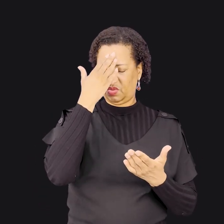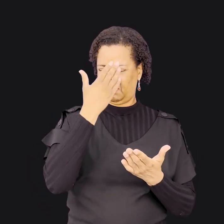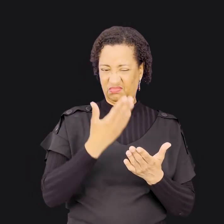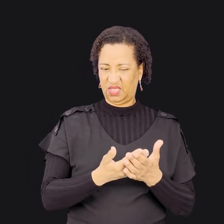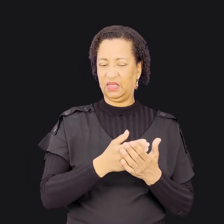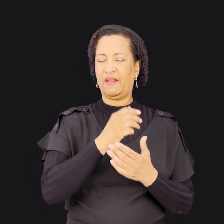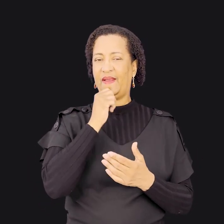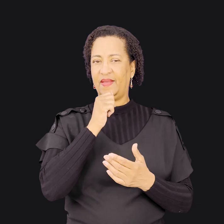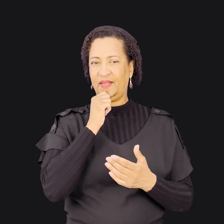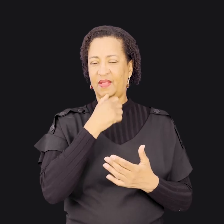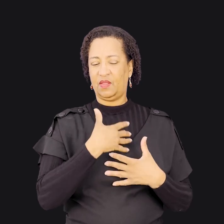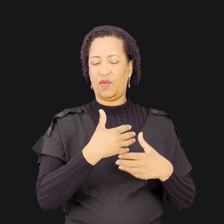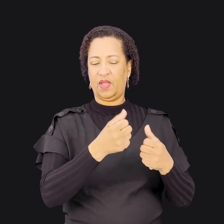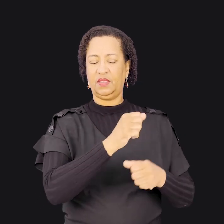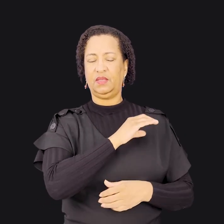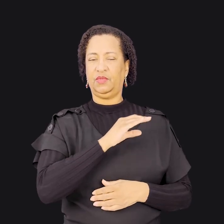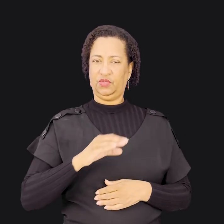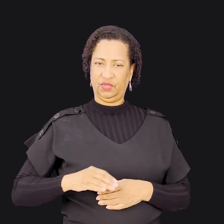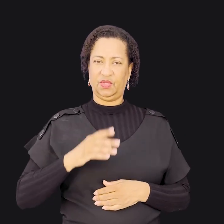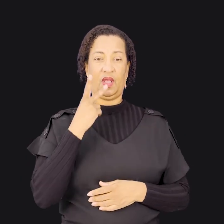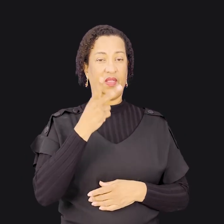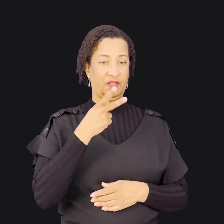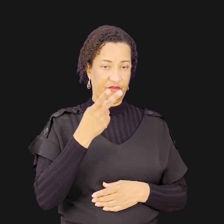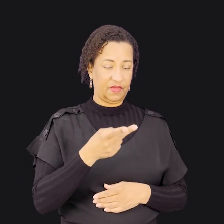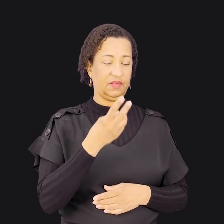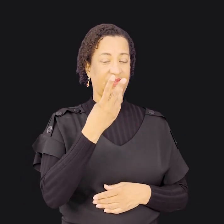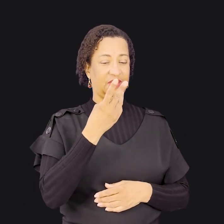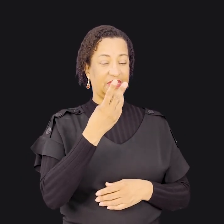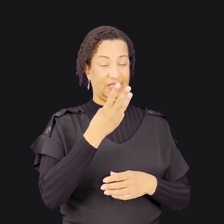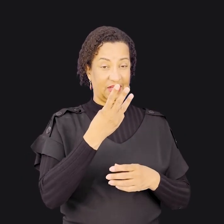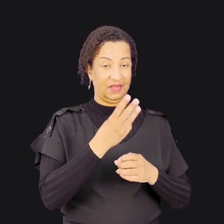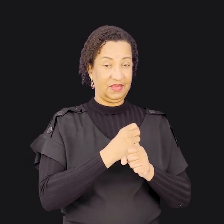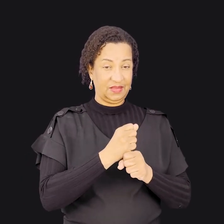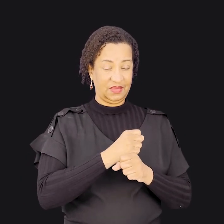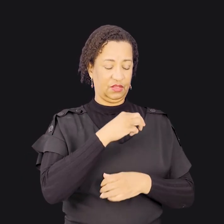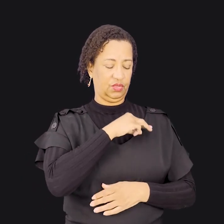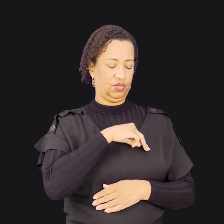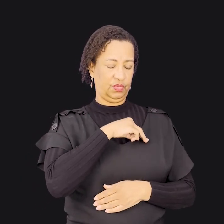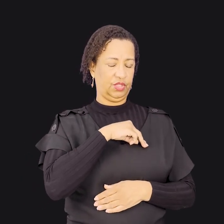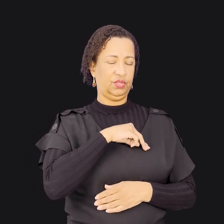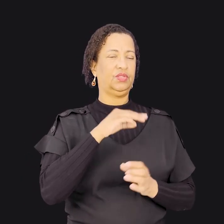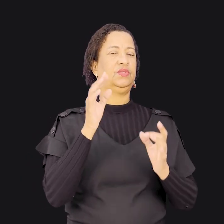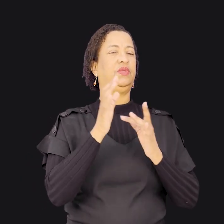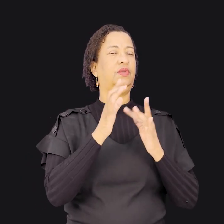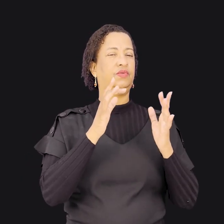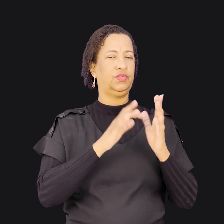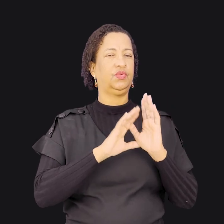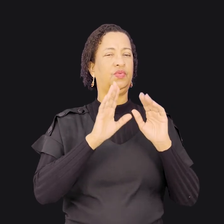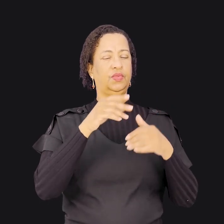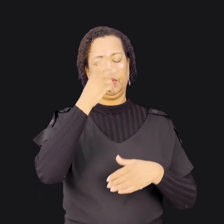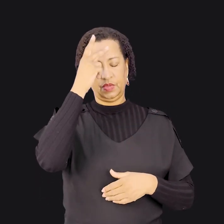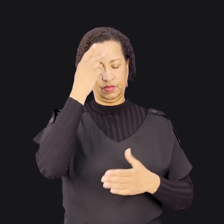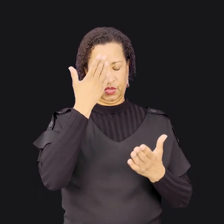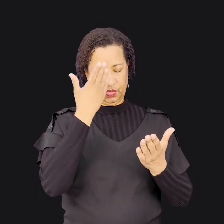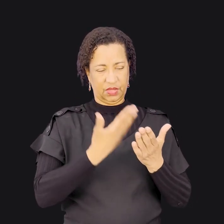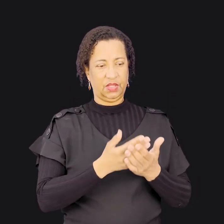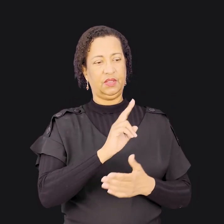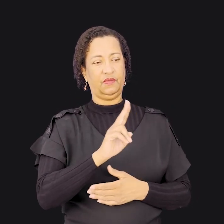incrédulos recebendo a Cristo. Ela está nos falando que durante os 3 anos do ministério do Senhor Jesus, quando as pessoas criam no seu nome,